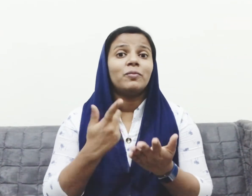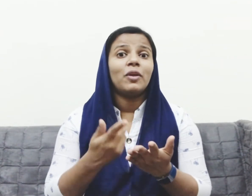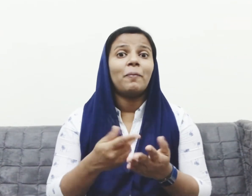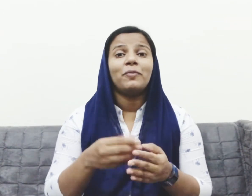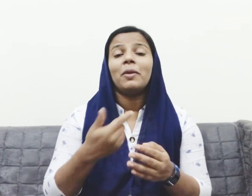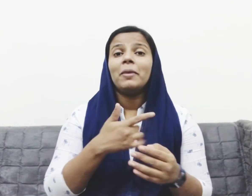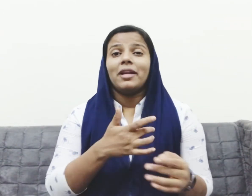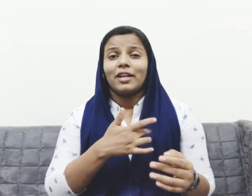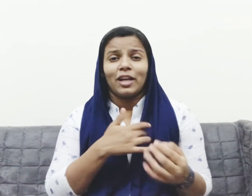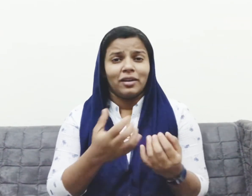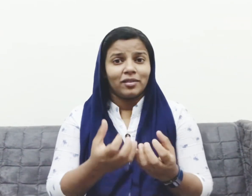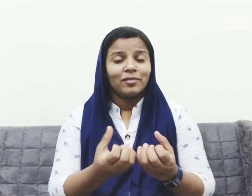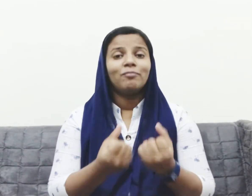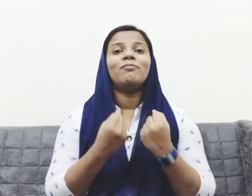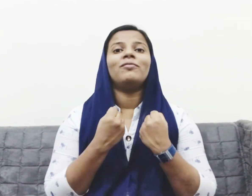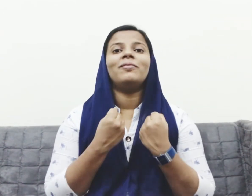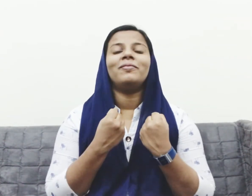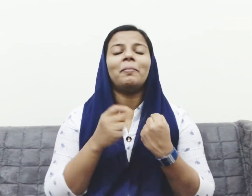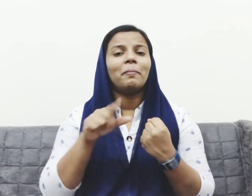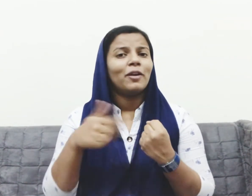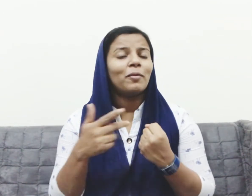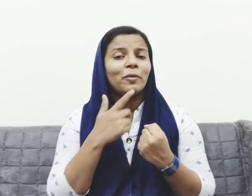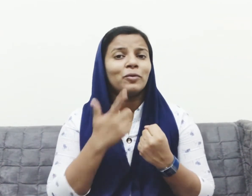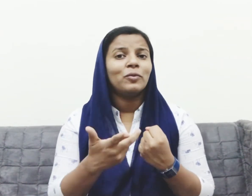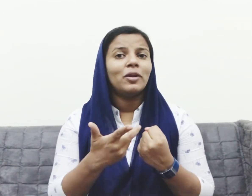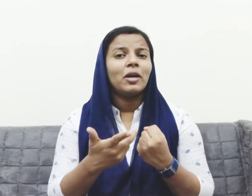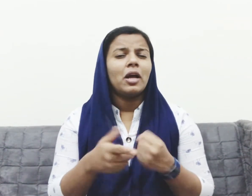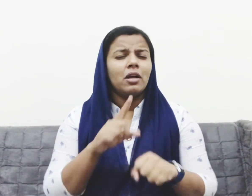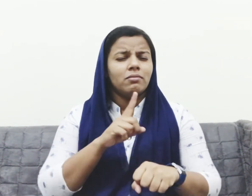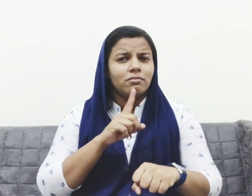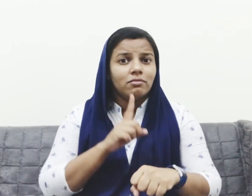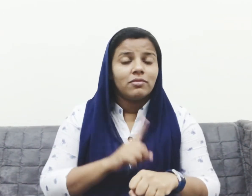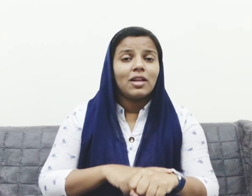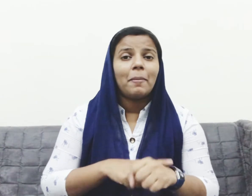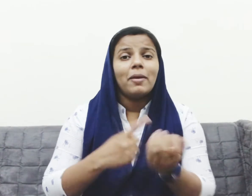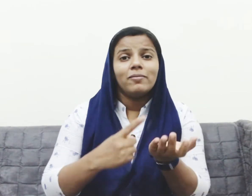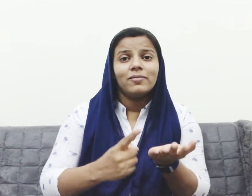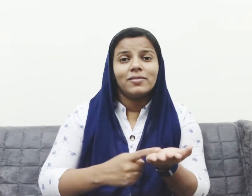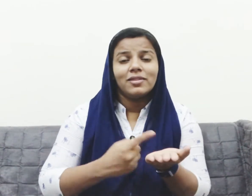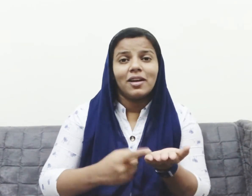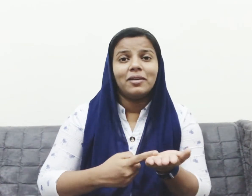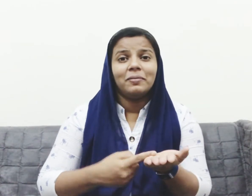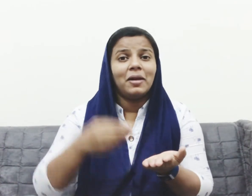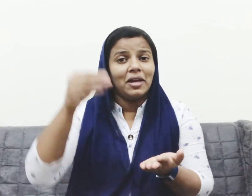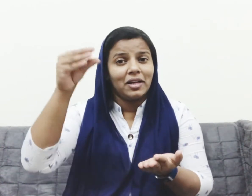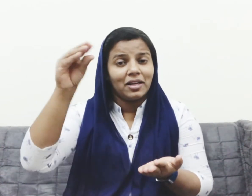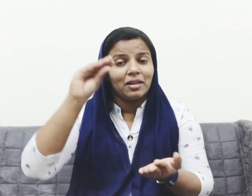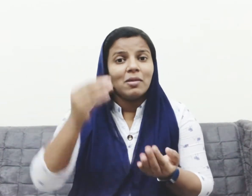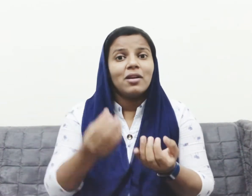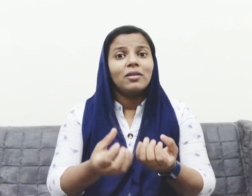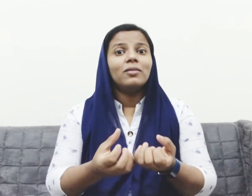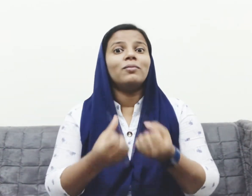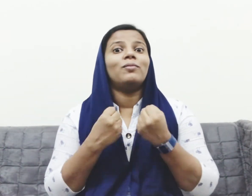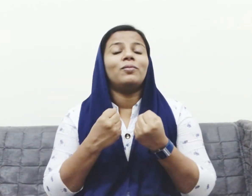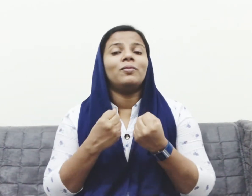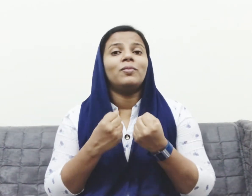അതുകൊണ്ട് കരുണ ലഭിപ്പാനും, അടുത്ത തന്നെ പറയുന്നത് തത്സമയത്തുള്ള സഹായത്തിനുള്ള കൃപ പ്രാപിപ്പാനുമായി